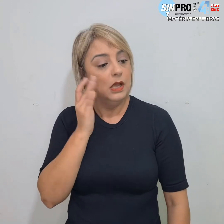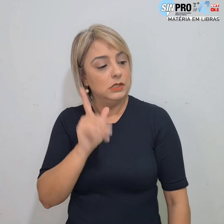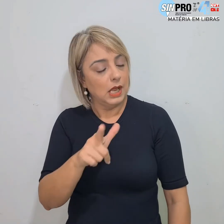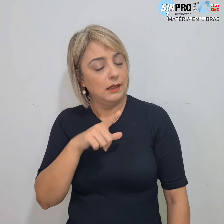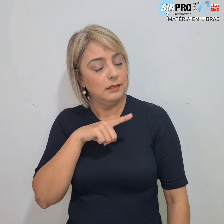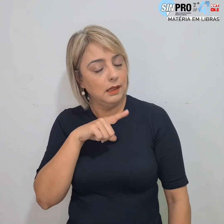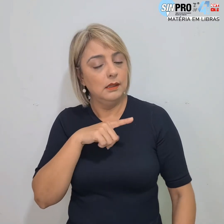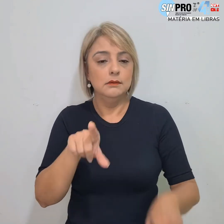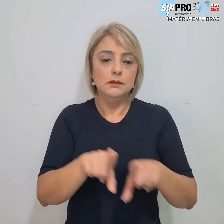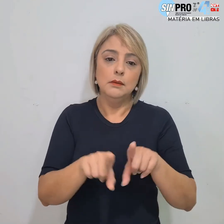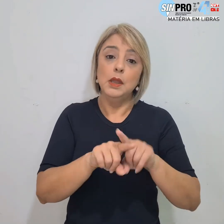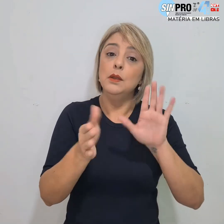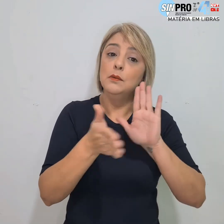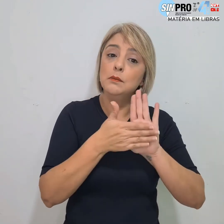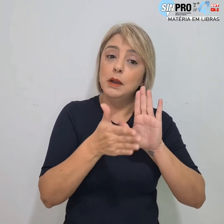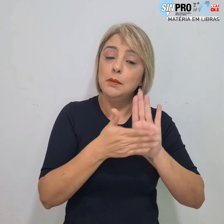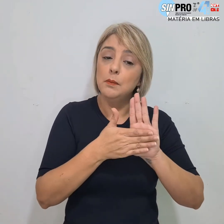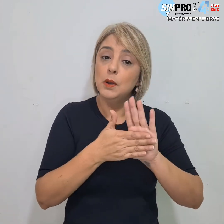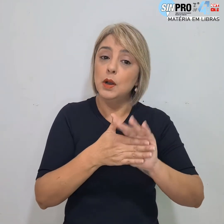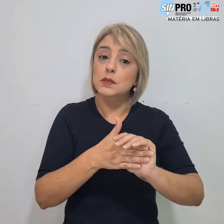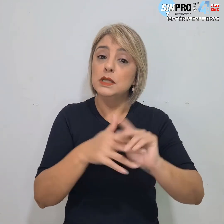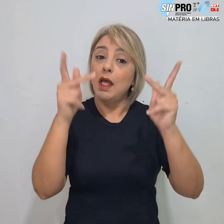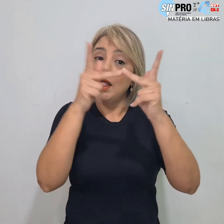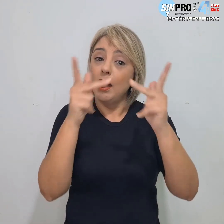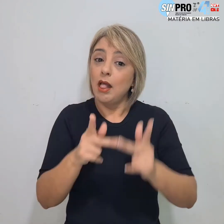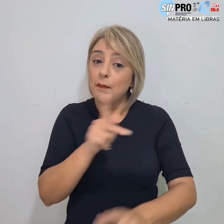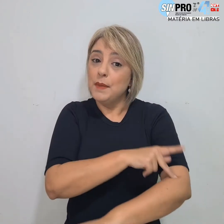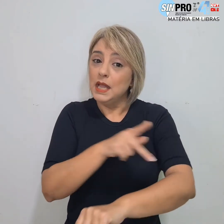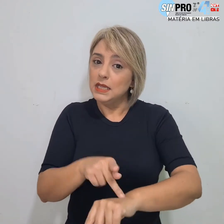tenha também uma proposta pedagógica que possa atender.